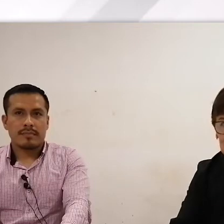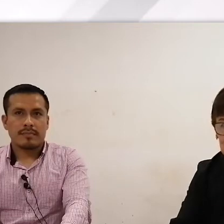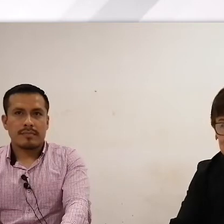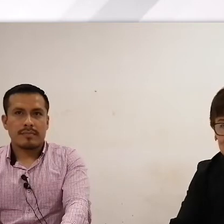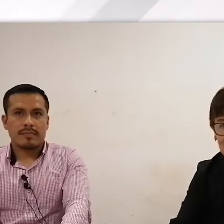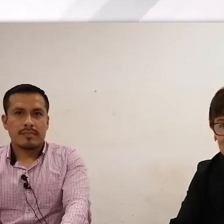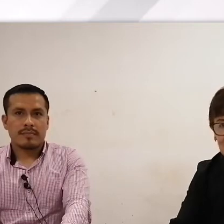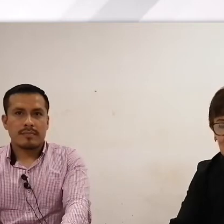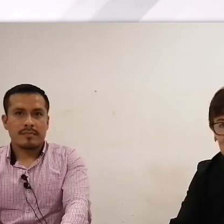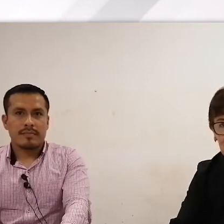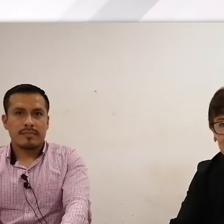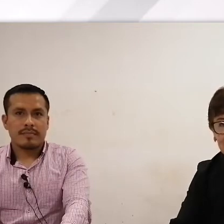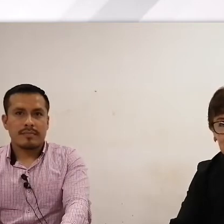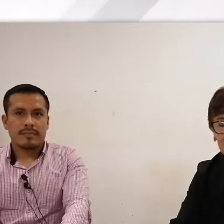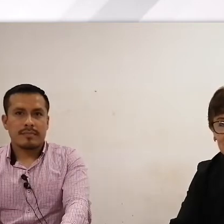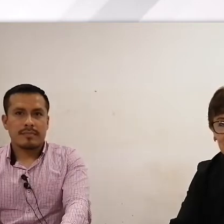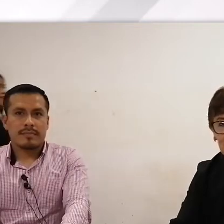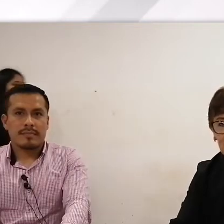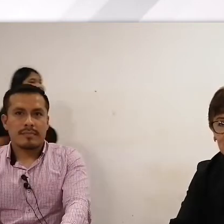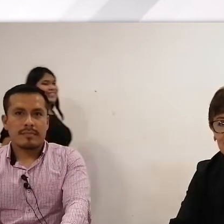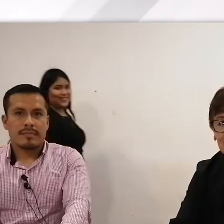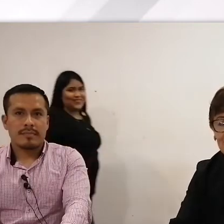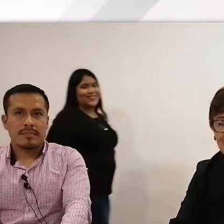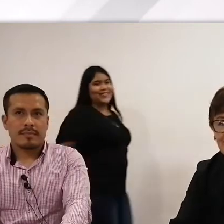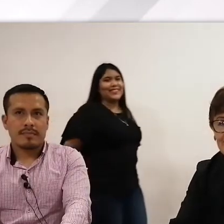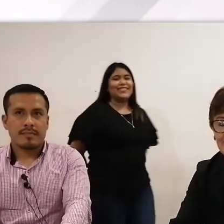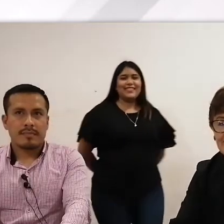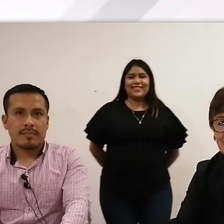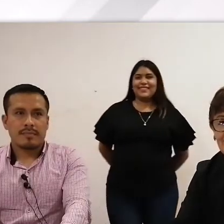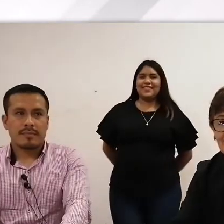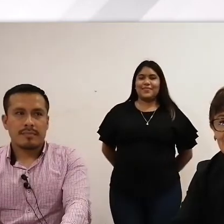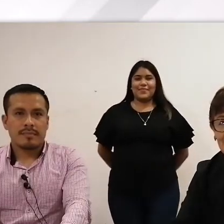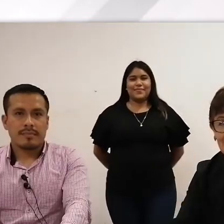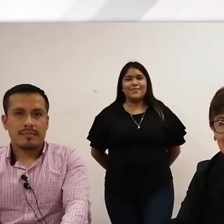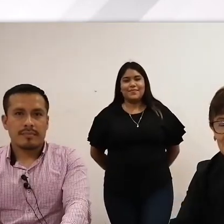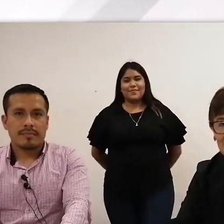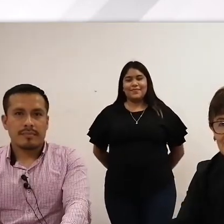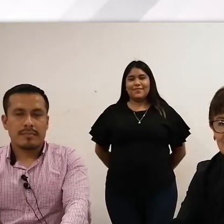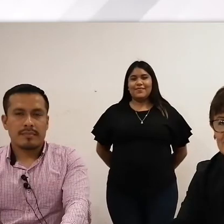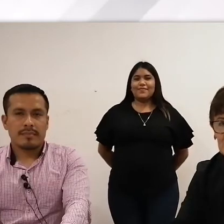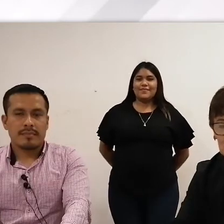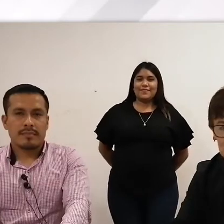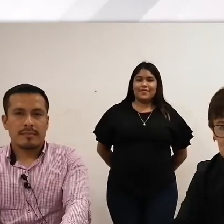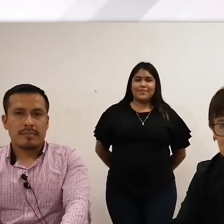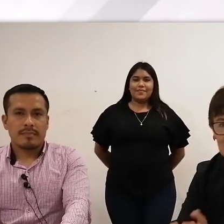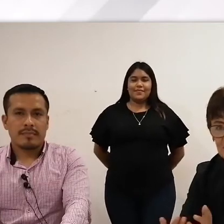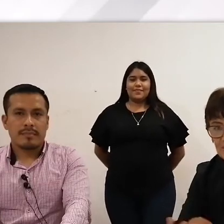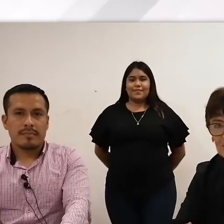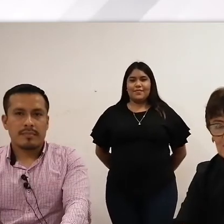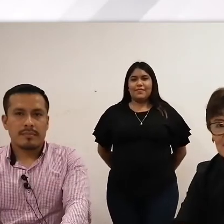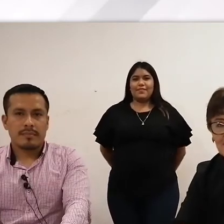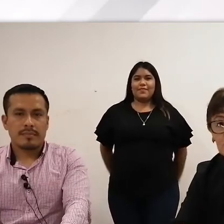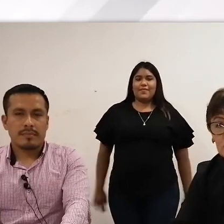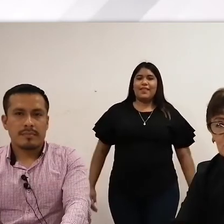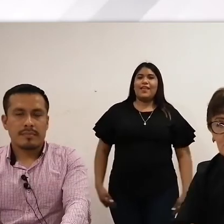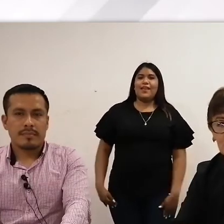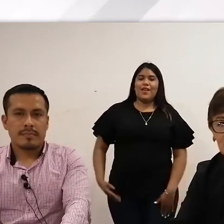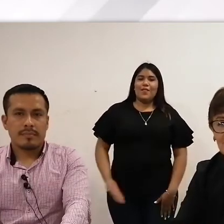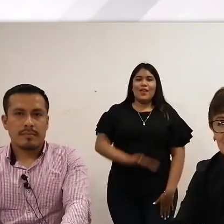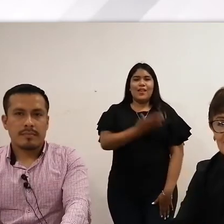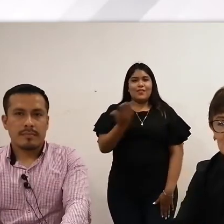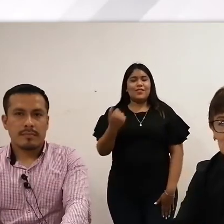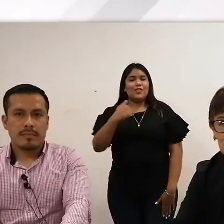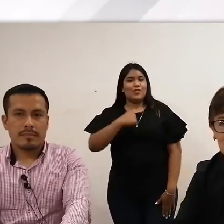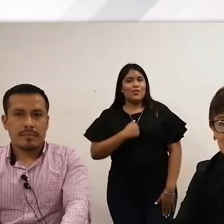a nuestra entrevista y será la encargada de traducir para todo este